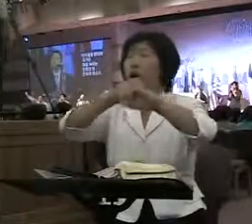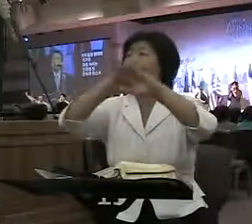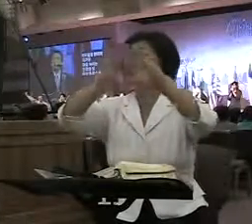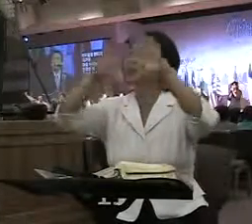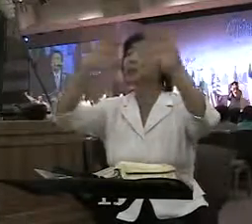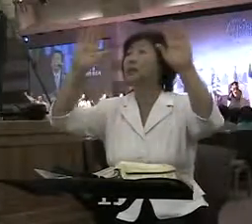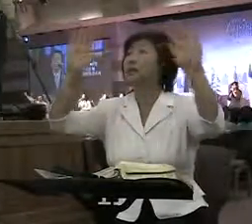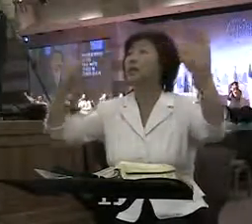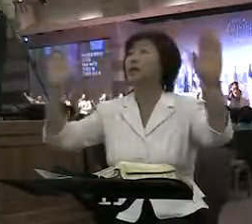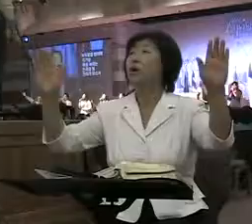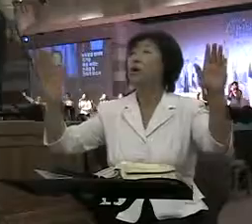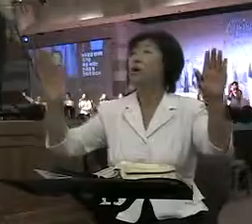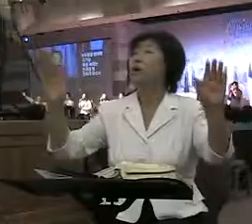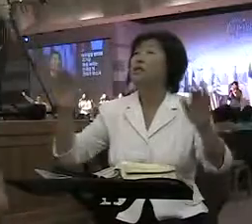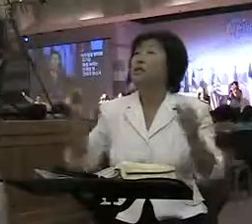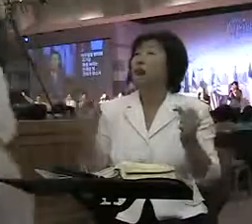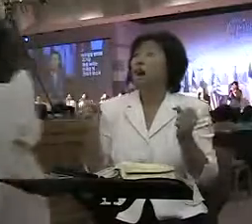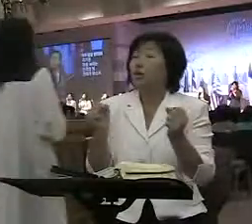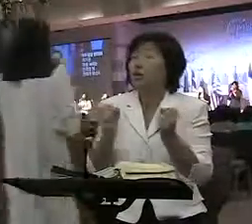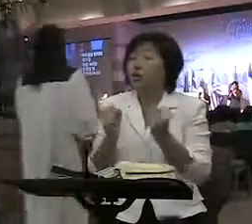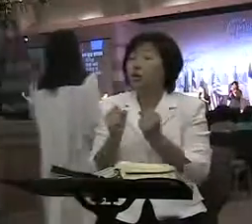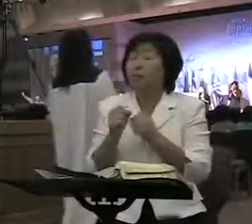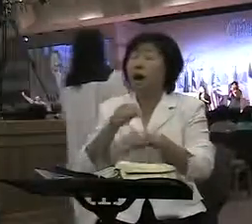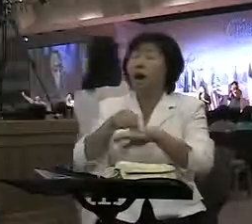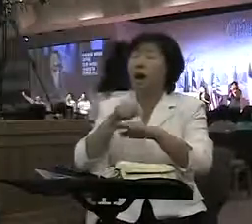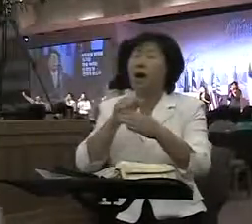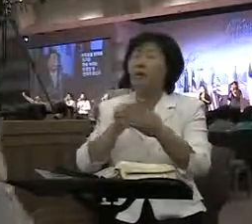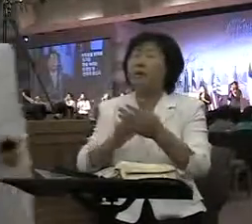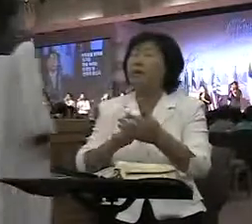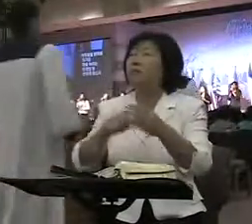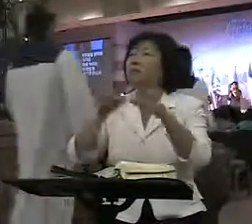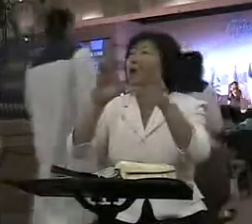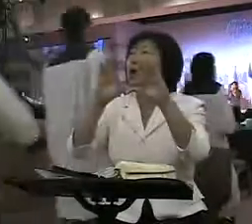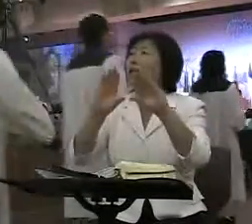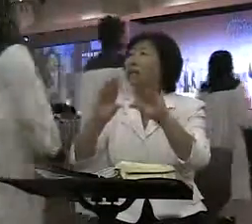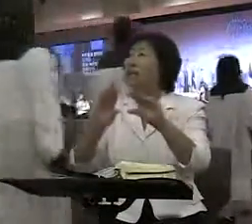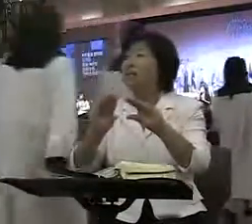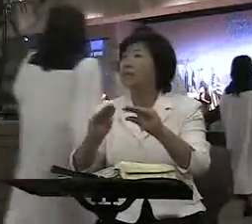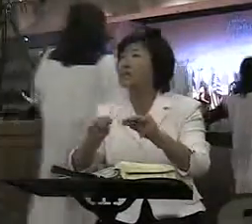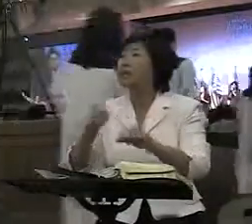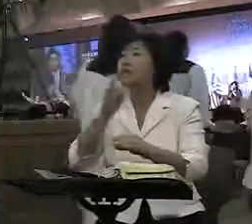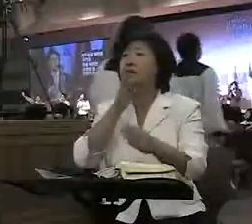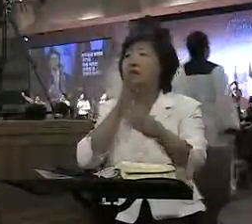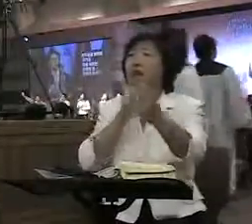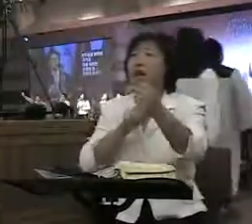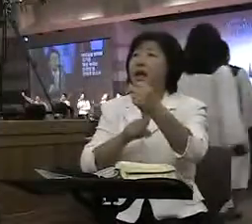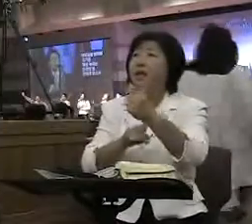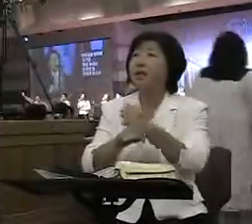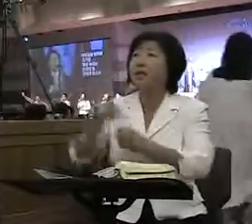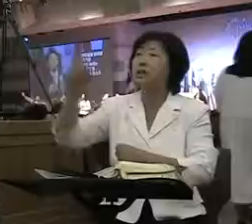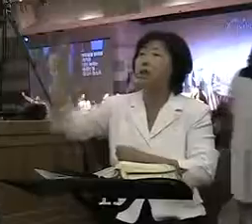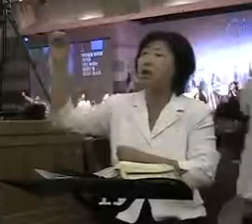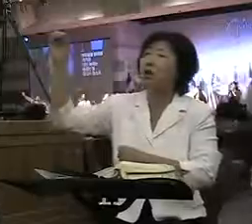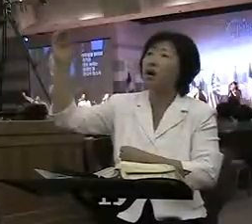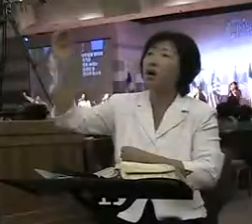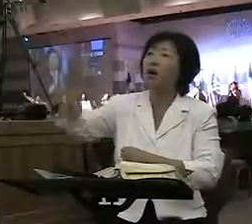어두움을 밝히며 차가운 마음 너기를 진리의